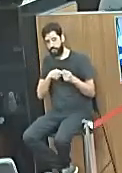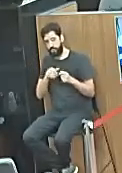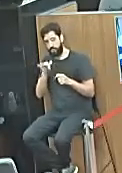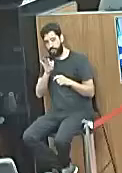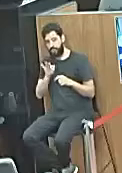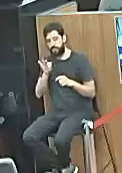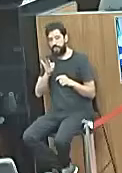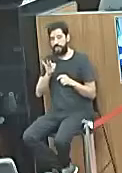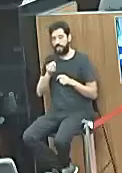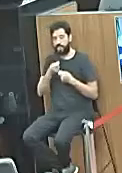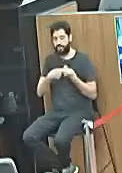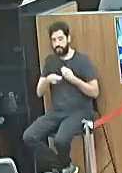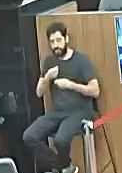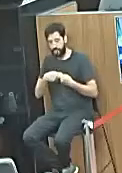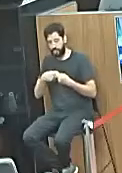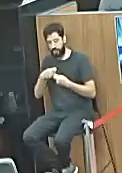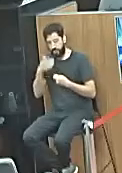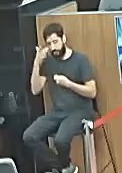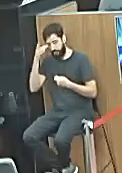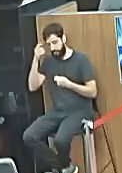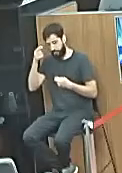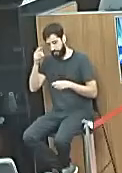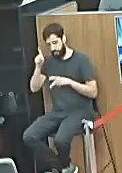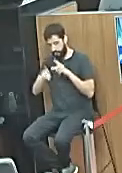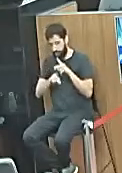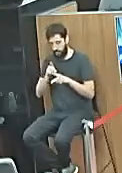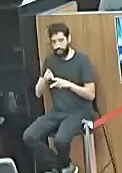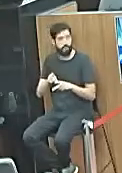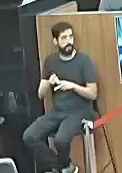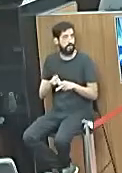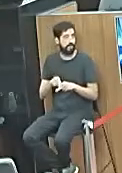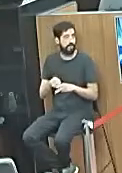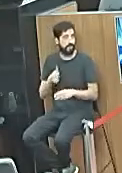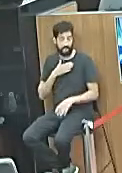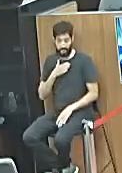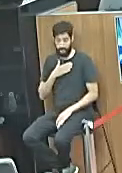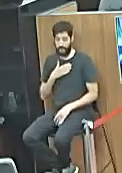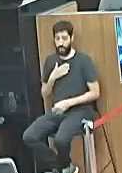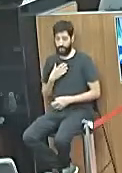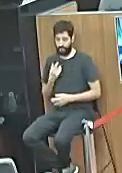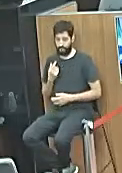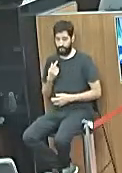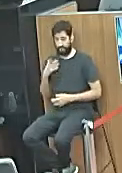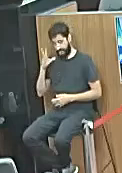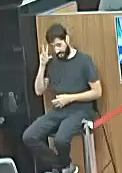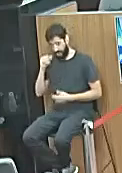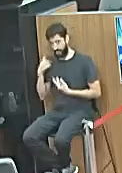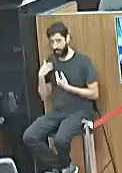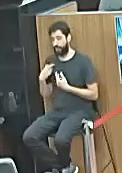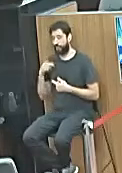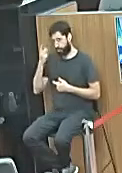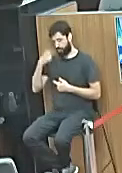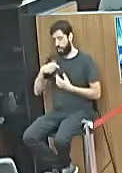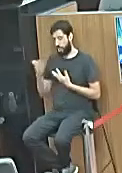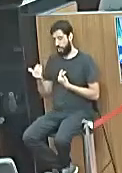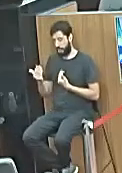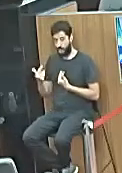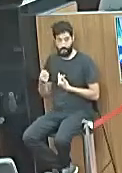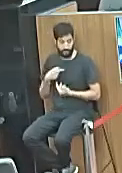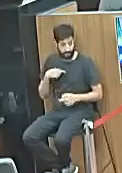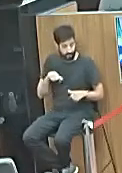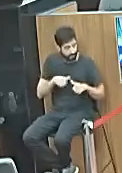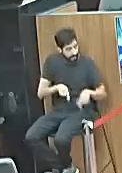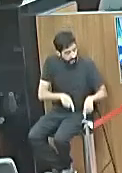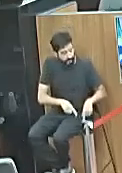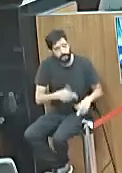joão pinheiro e eu me considero muito novo a princípio para estar aqui mas eu acho a participação popular isso